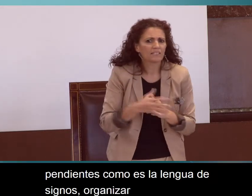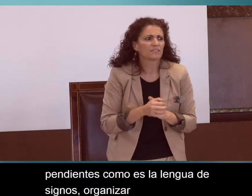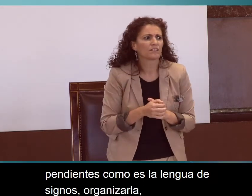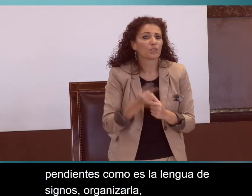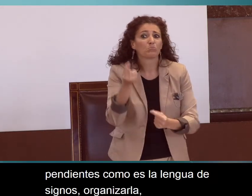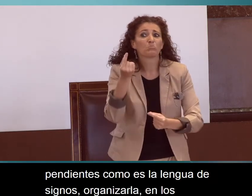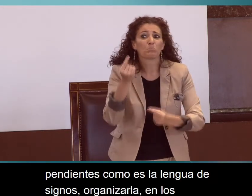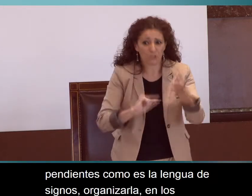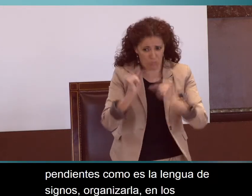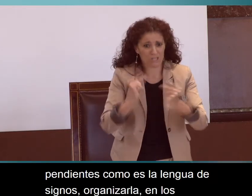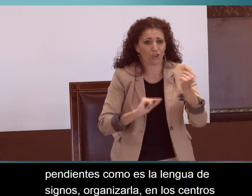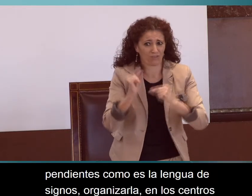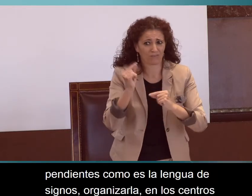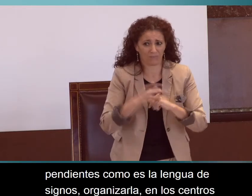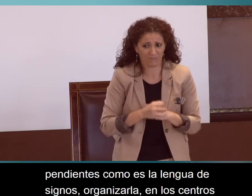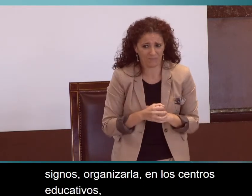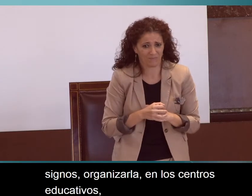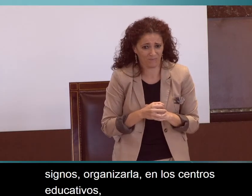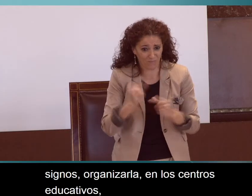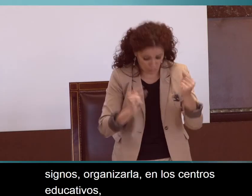con qué materiales y con qué presupuesto se cuenta.